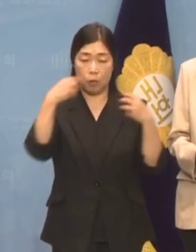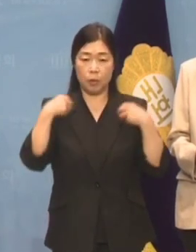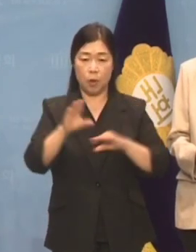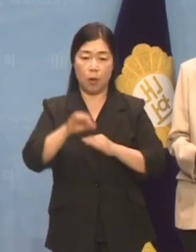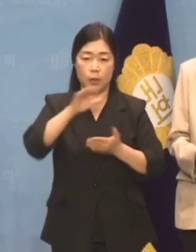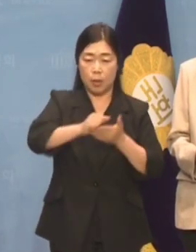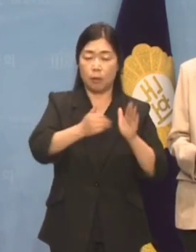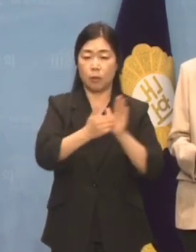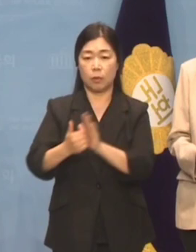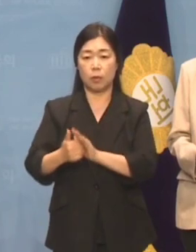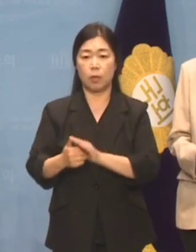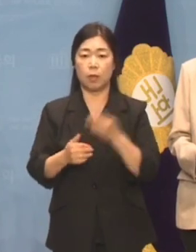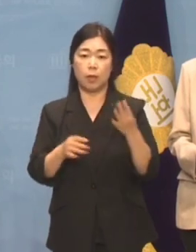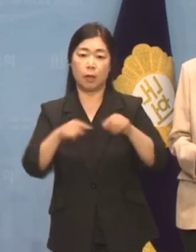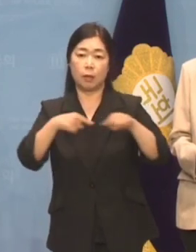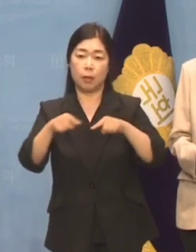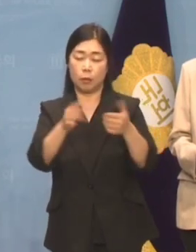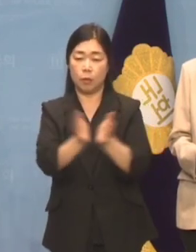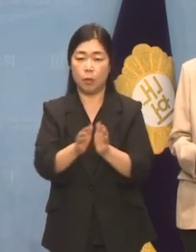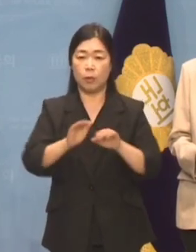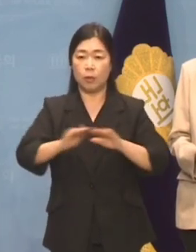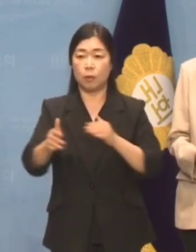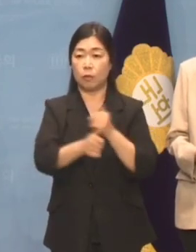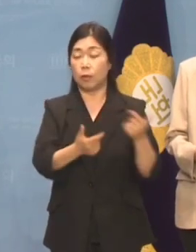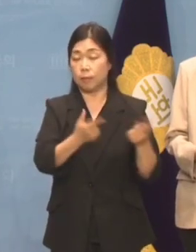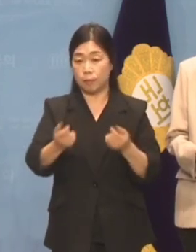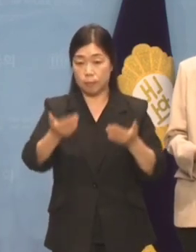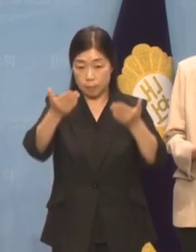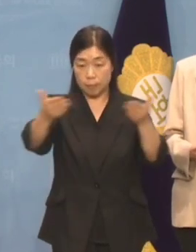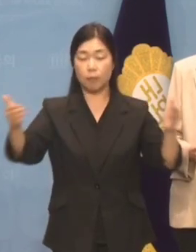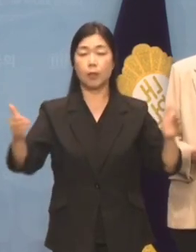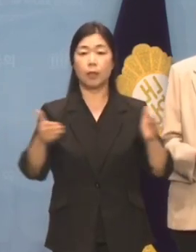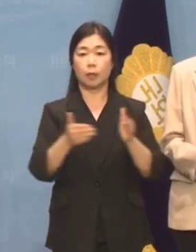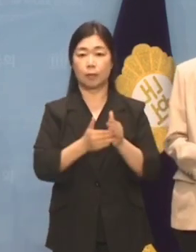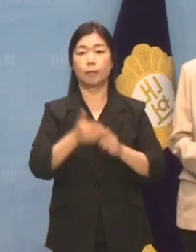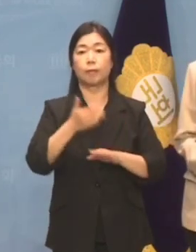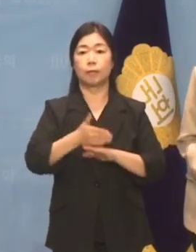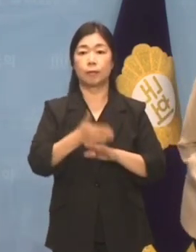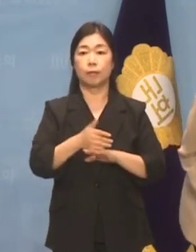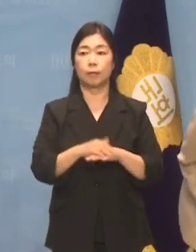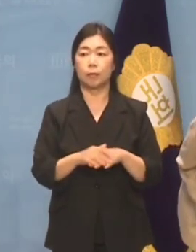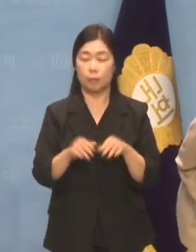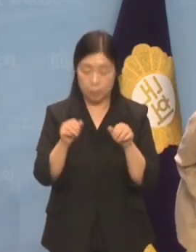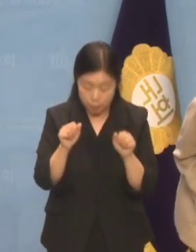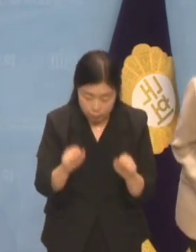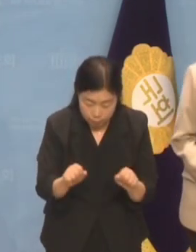정권 언론장악 저지 야사당 공동대책위원회 이상으로 마치도록 하겠습니다.